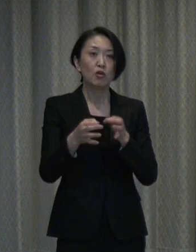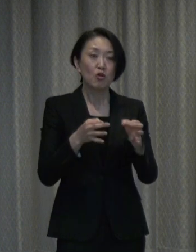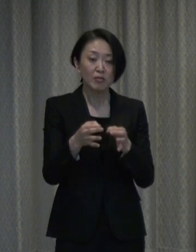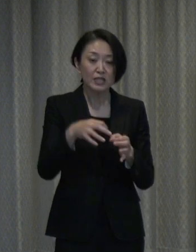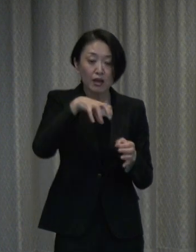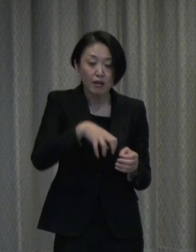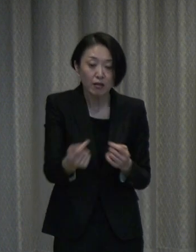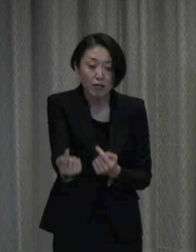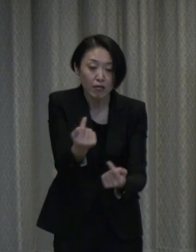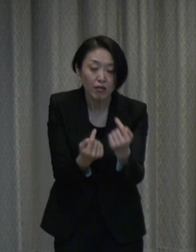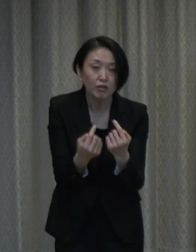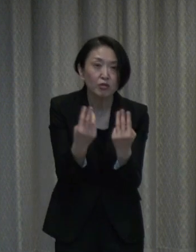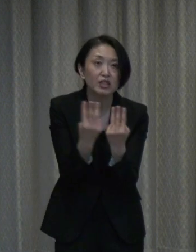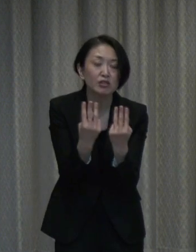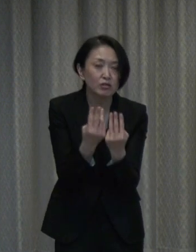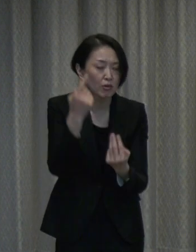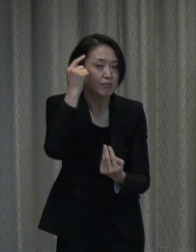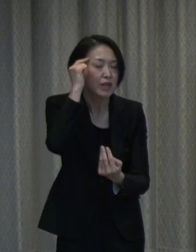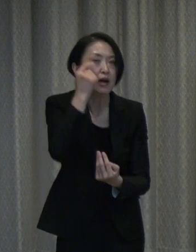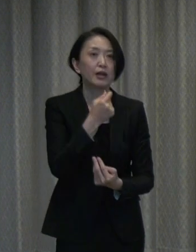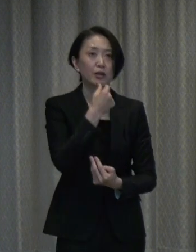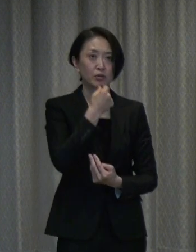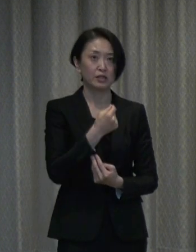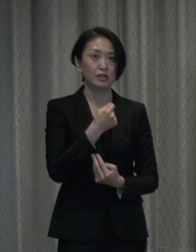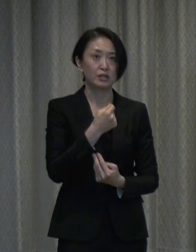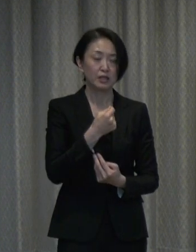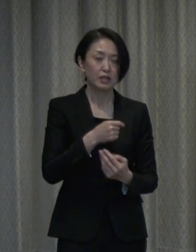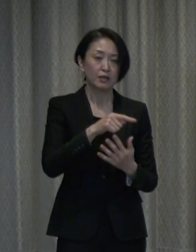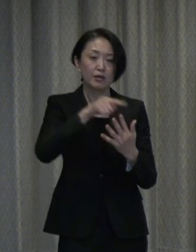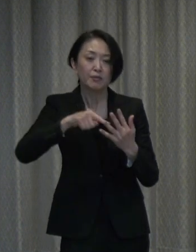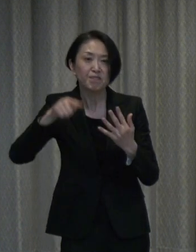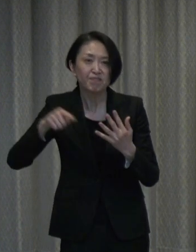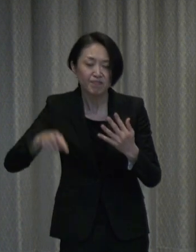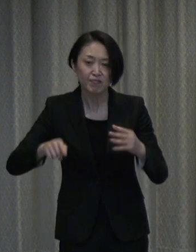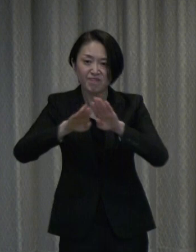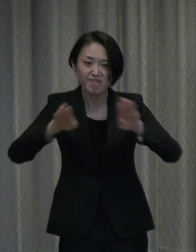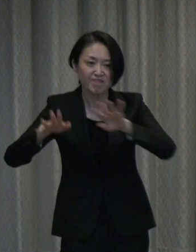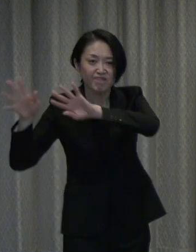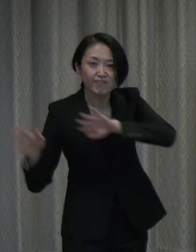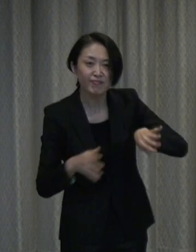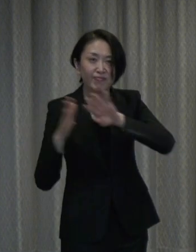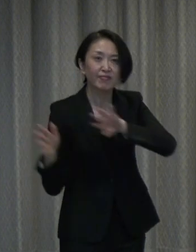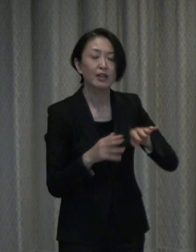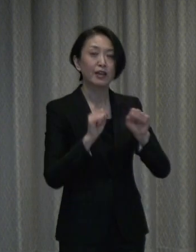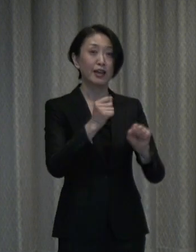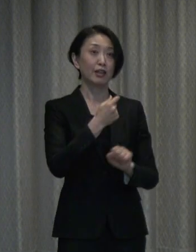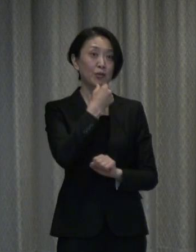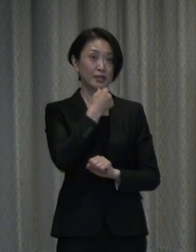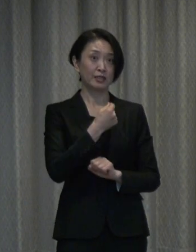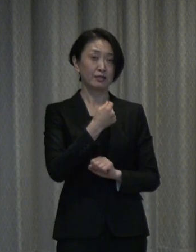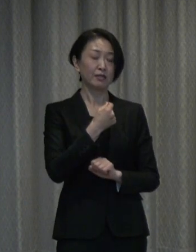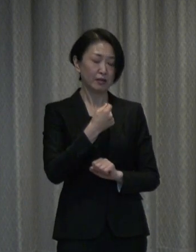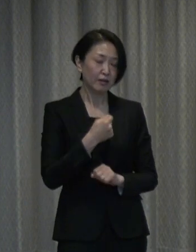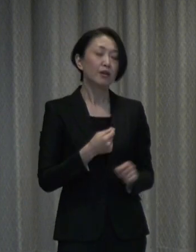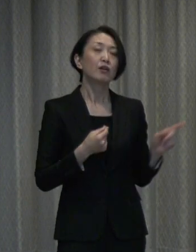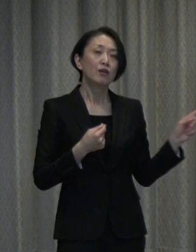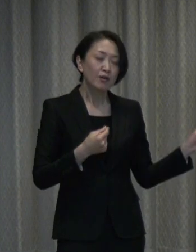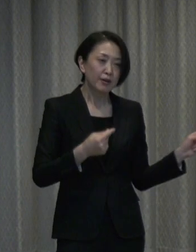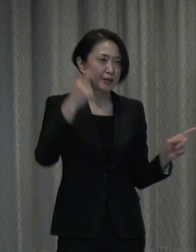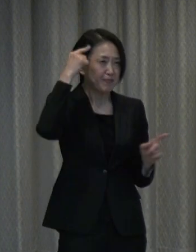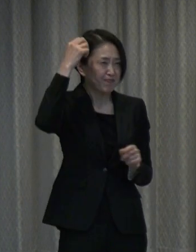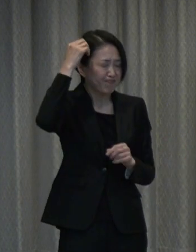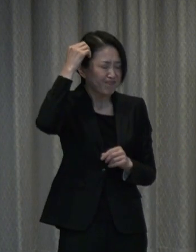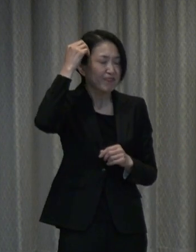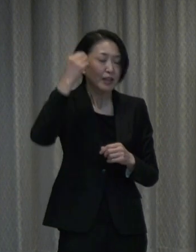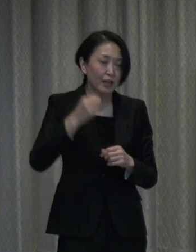考えてください。頻繁な換気を考えてください。このようにしながらお店を開くことによって、患者が